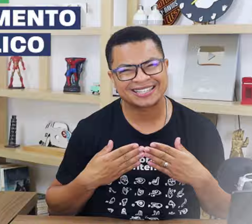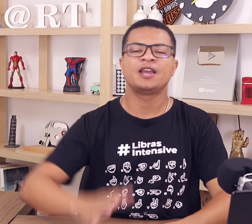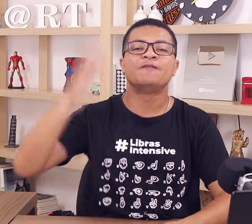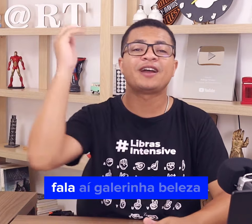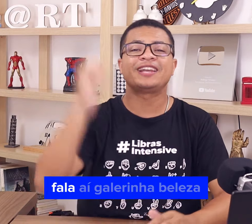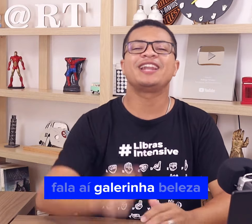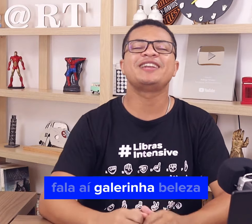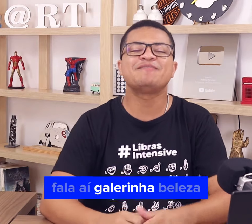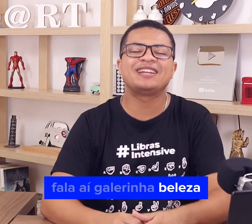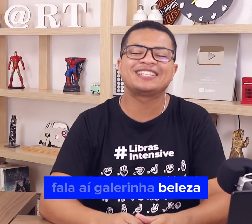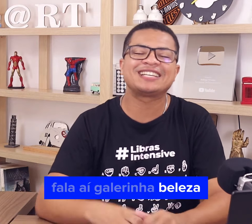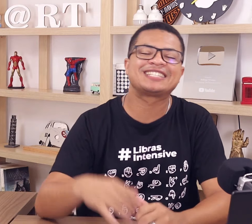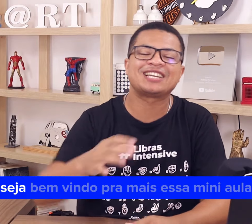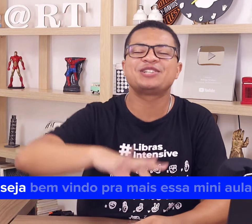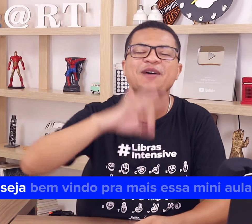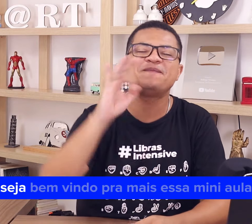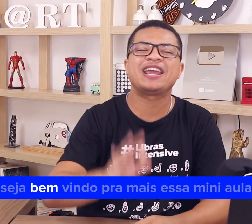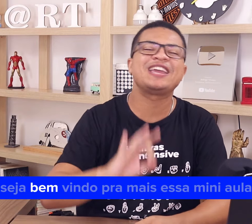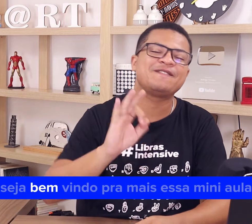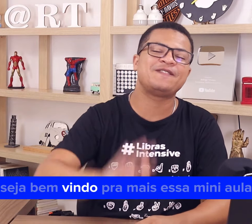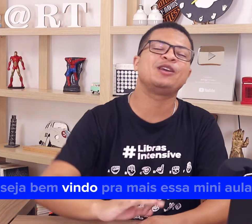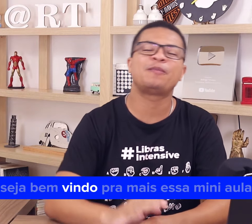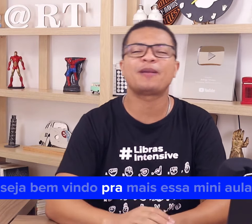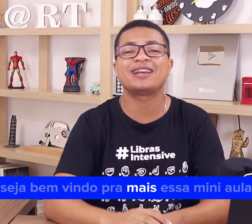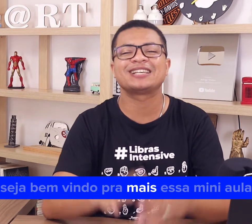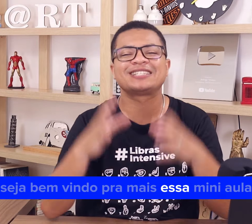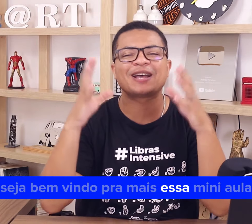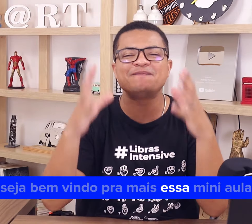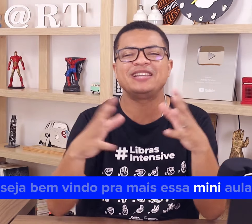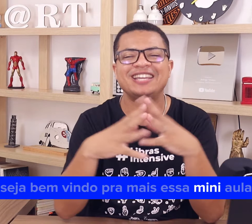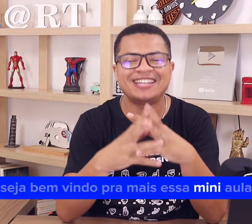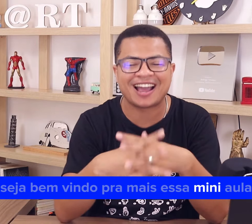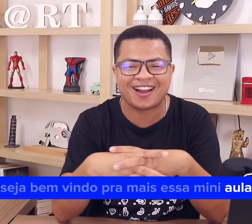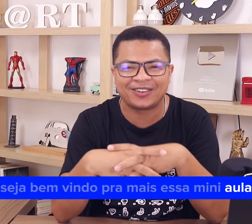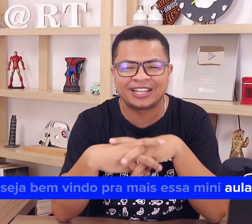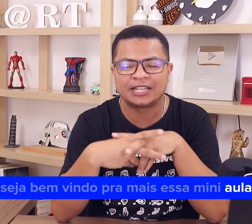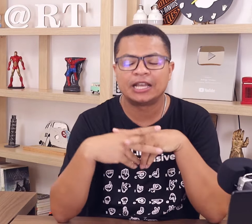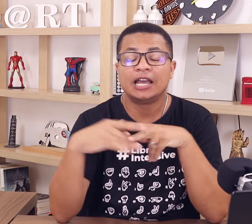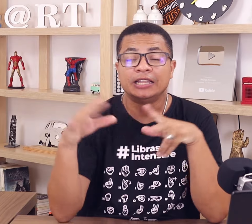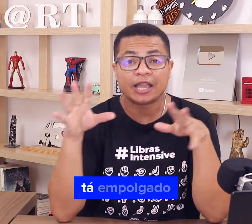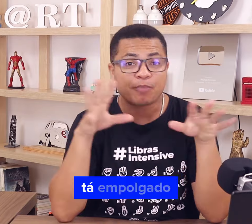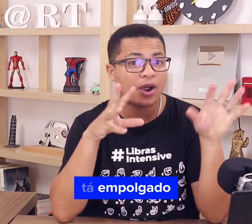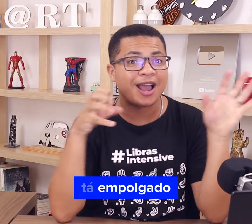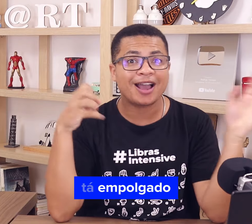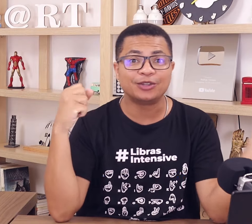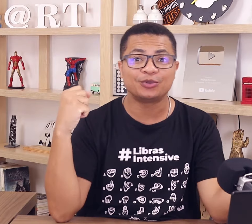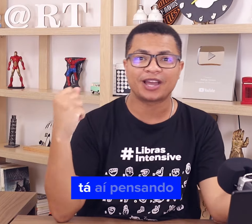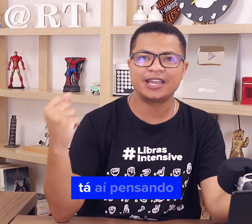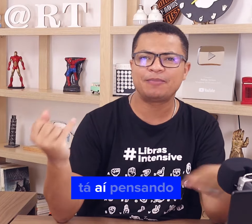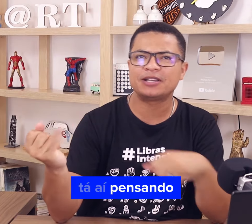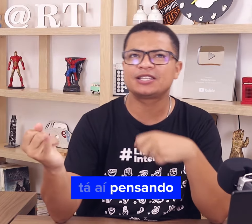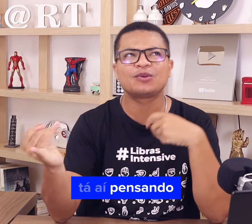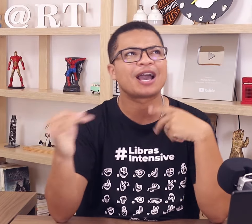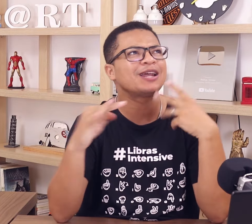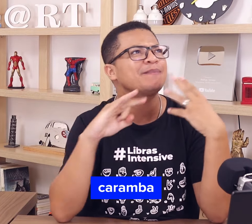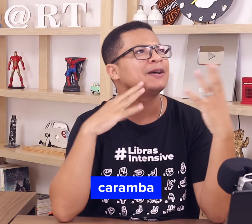Falei galerinha, beleza? Seja bem-vindo para mais essa mini aula. Tá empolgado? Tá aí pensando, caramba,